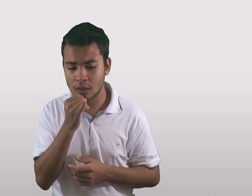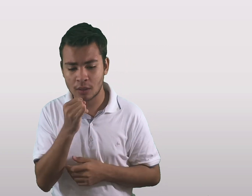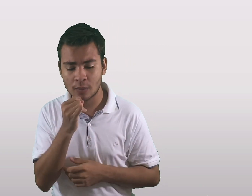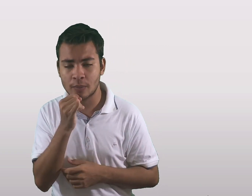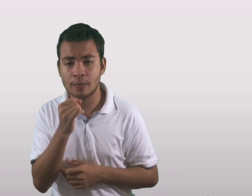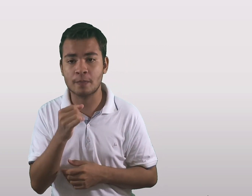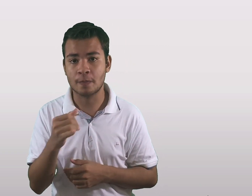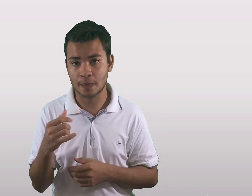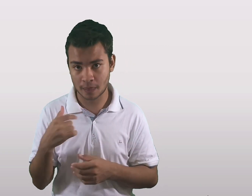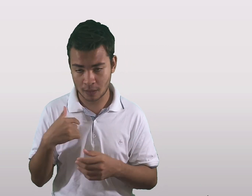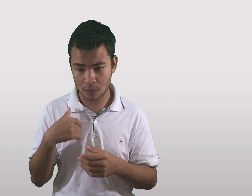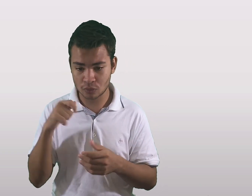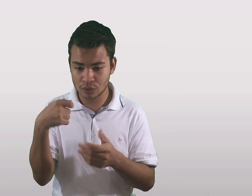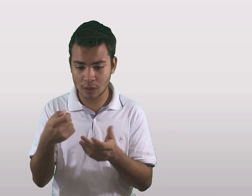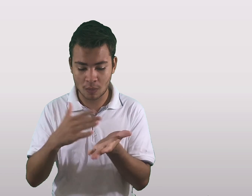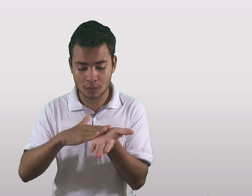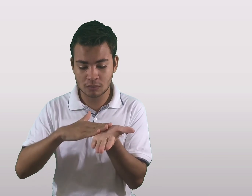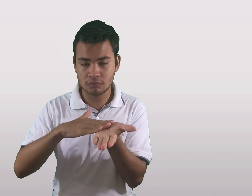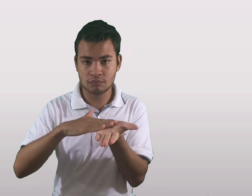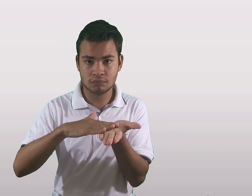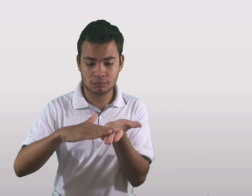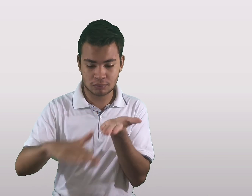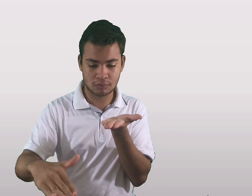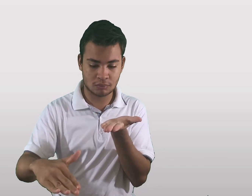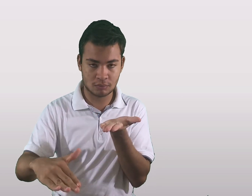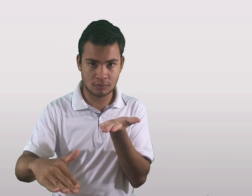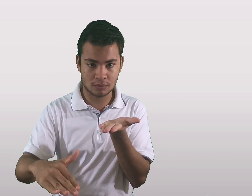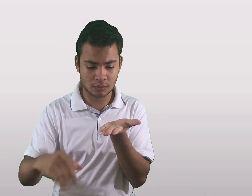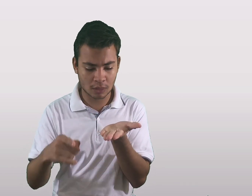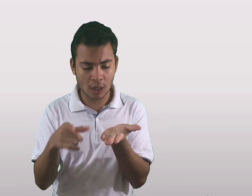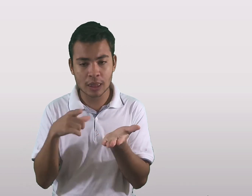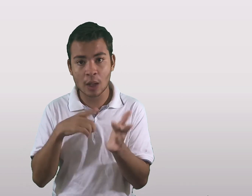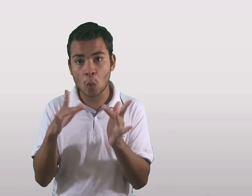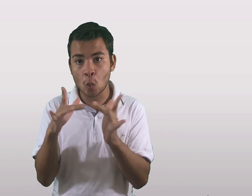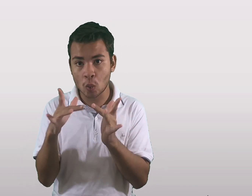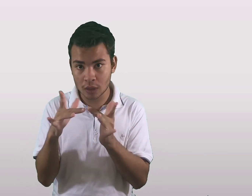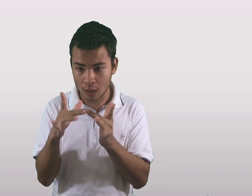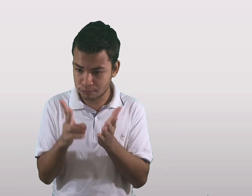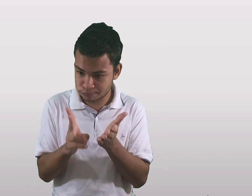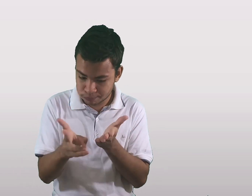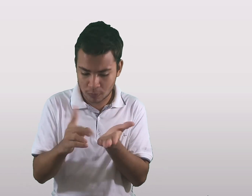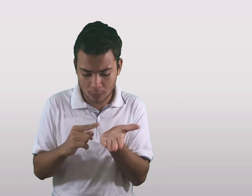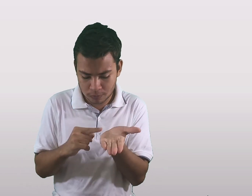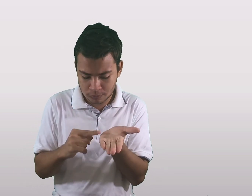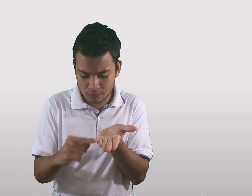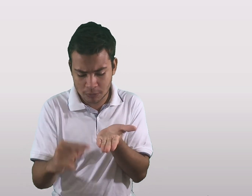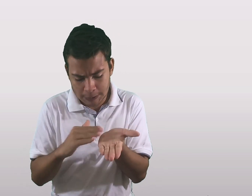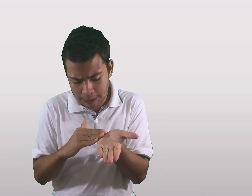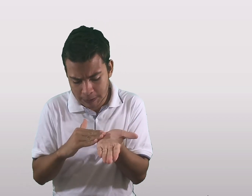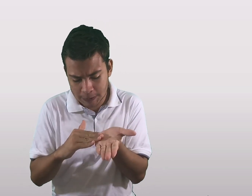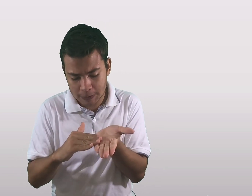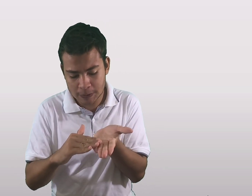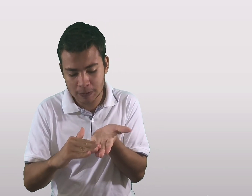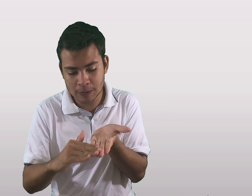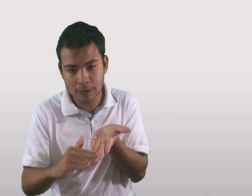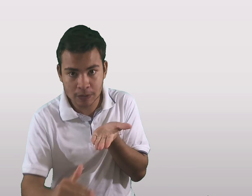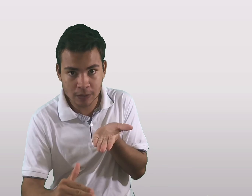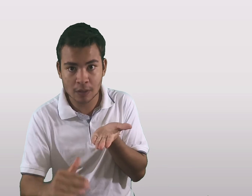é? Então, por exemplo, quando eu arrasto numa superfície, esse contato ele passa